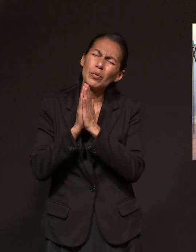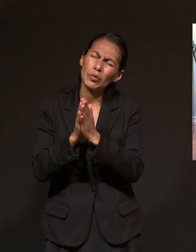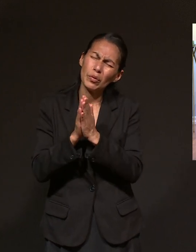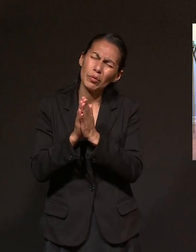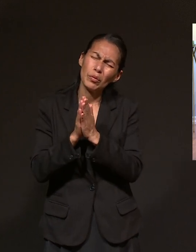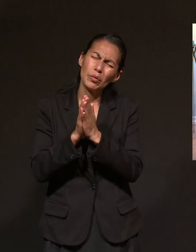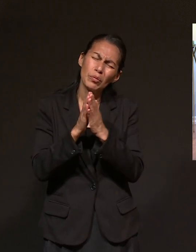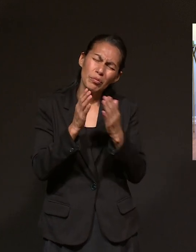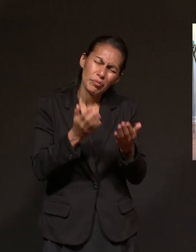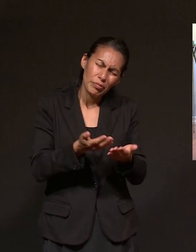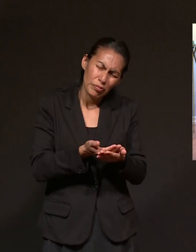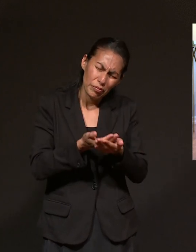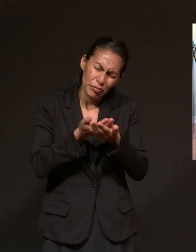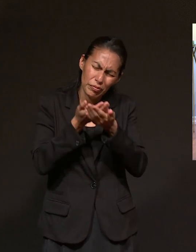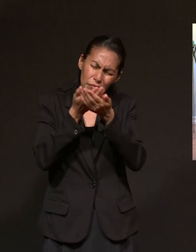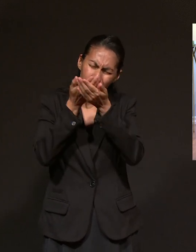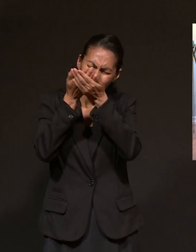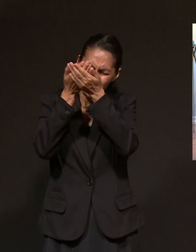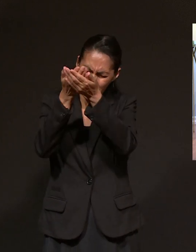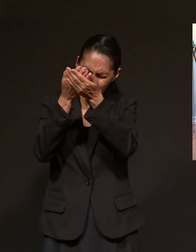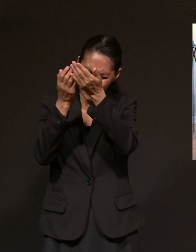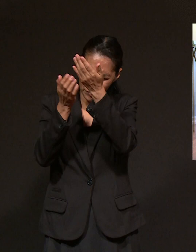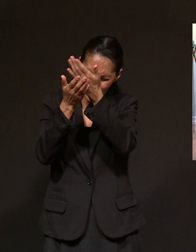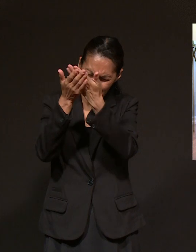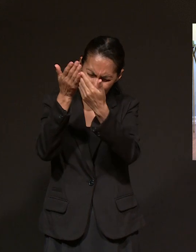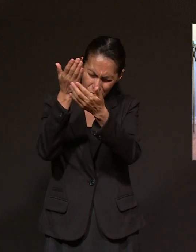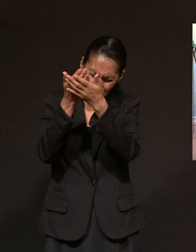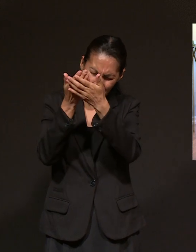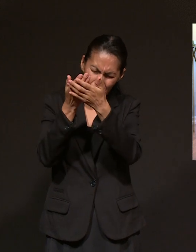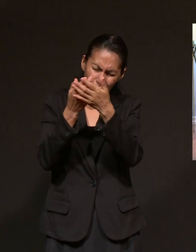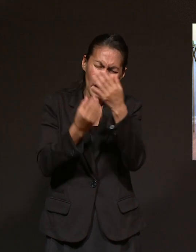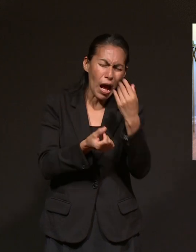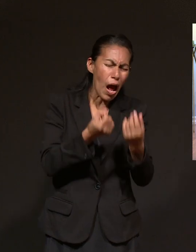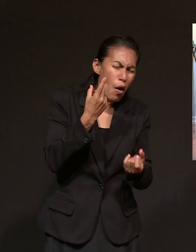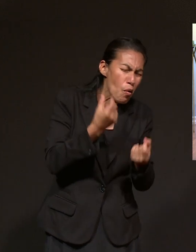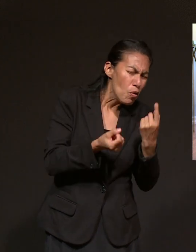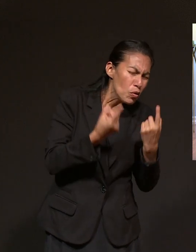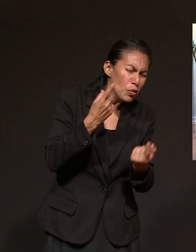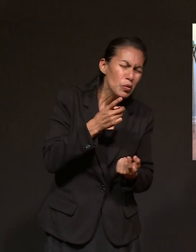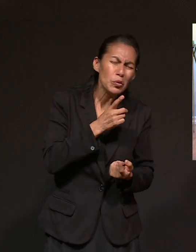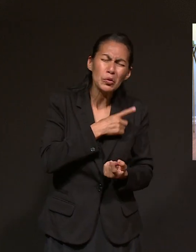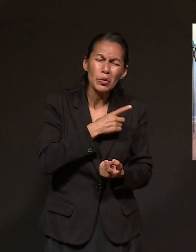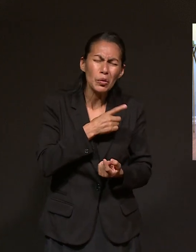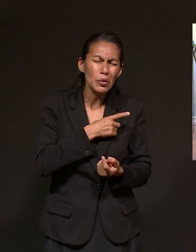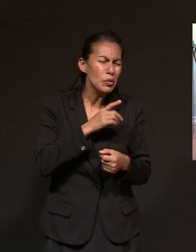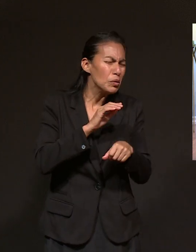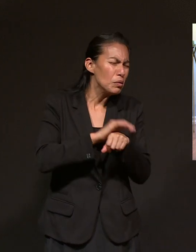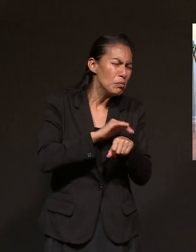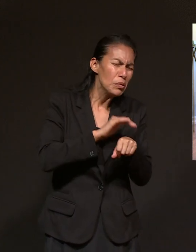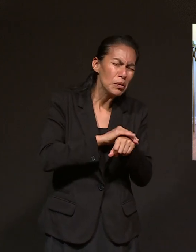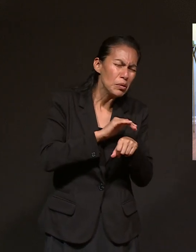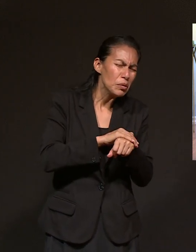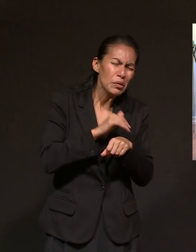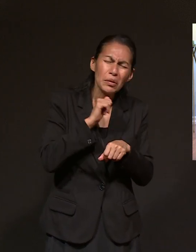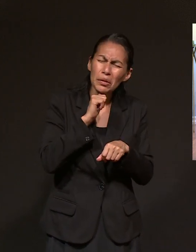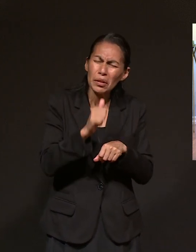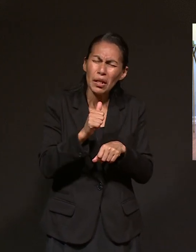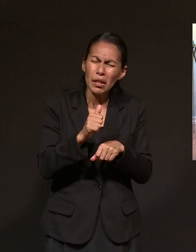Las dejamos En tus manos Aquellos que se sienten Solos Deprimidos Sin amigos